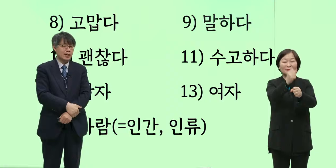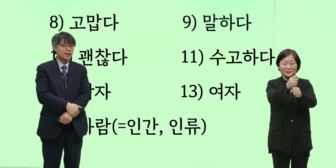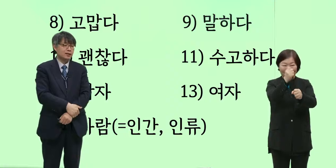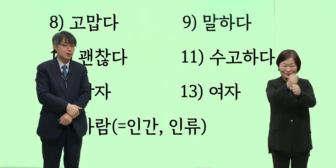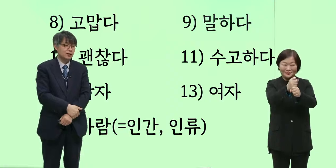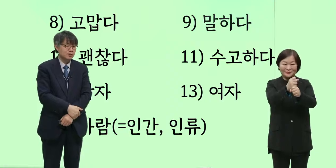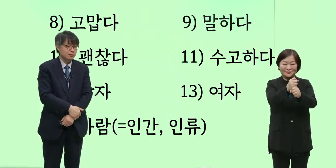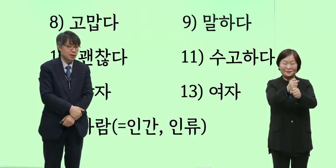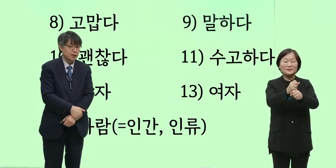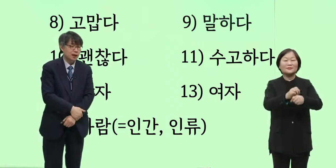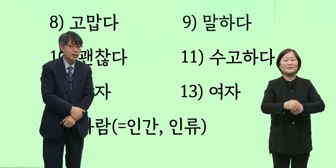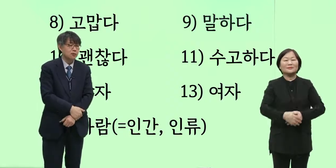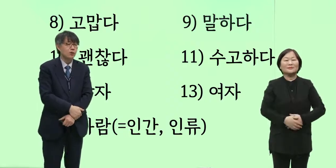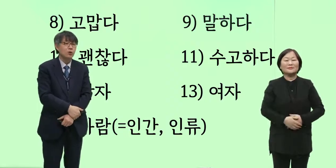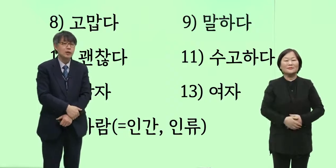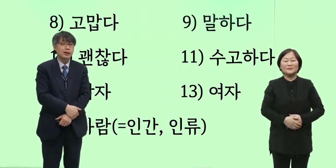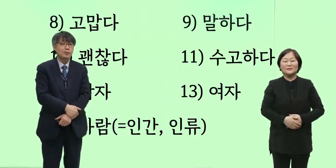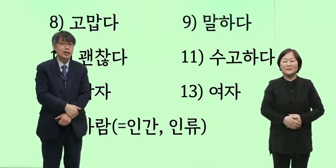이런 뜻입니다. 자, 그리고 남자.